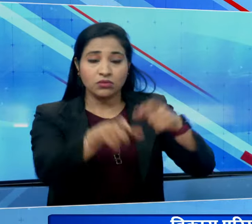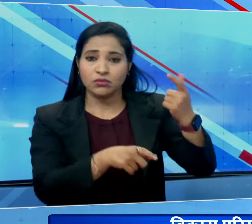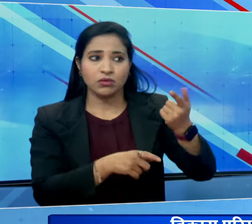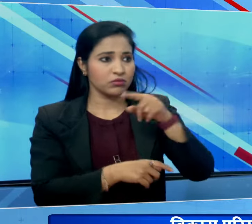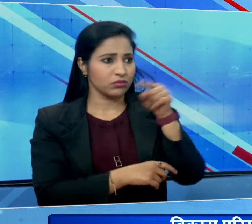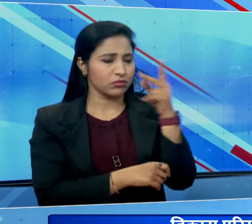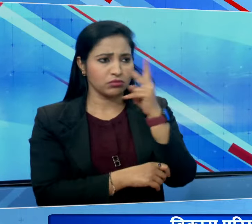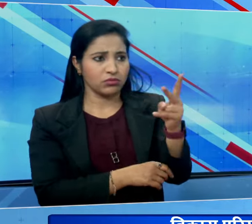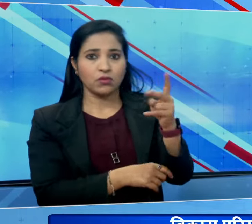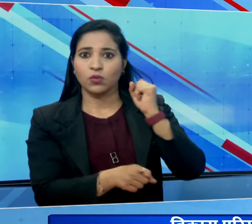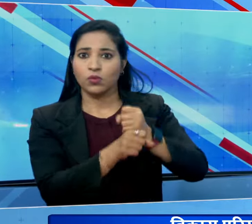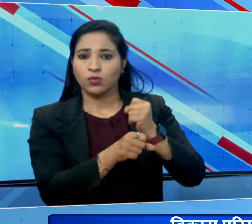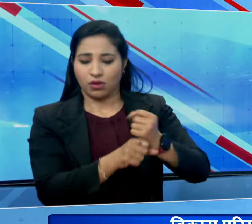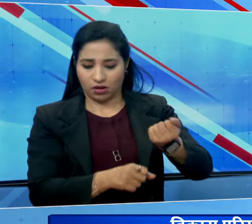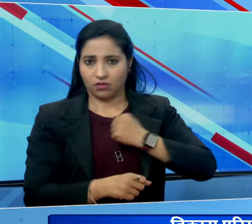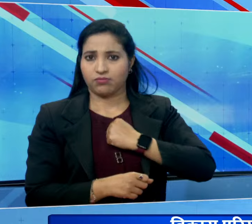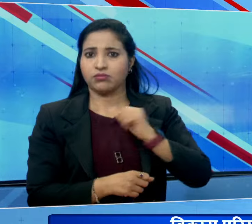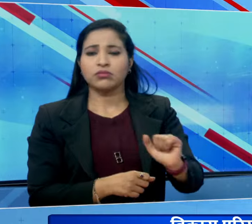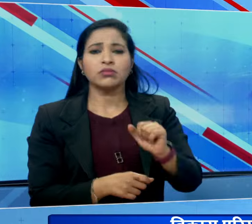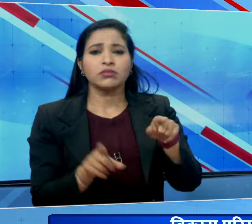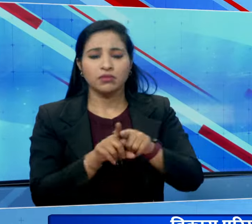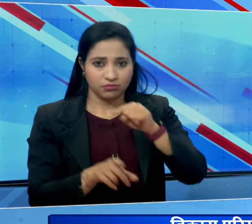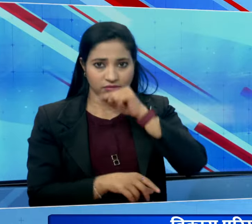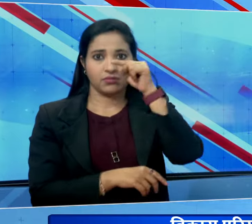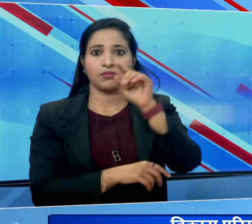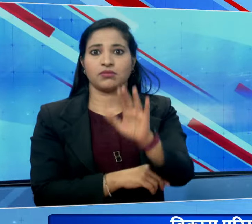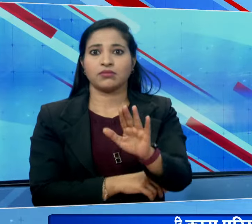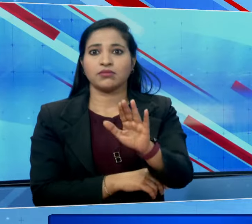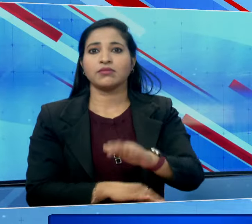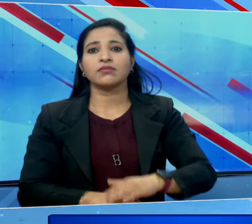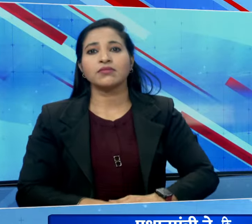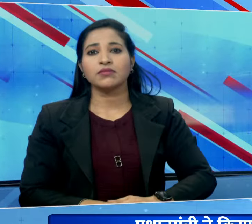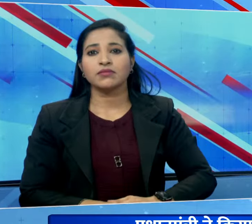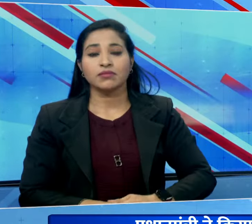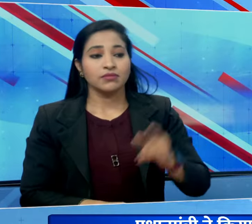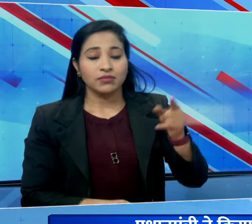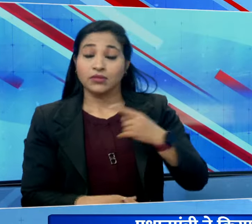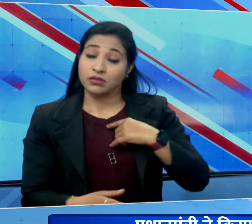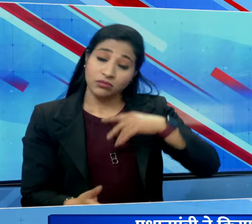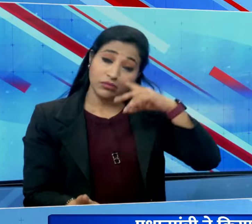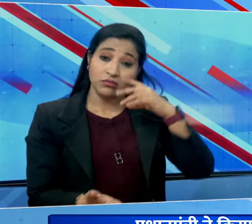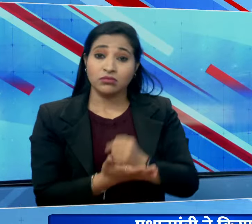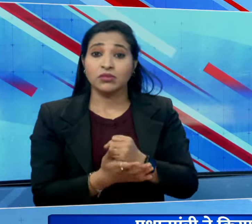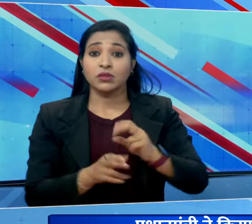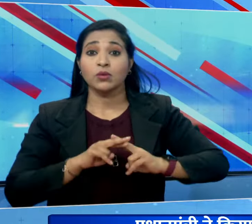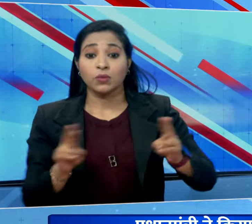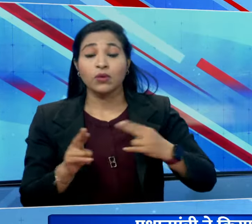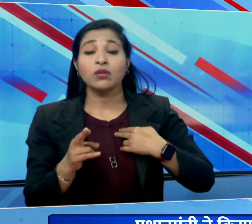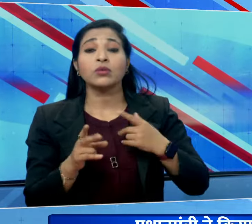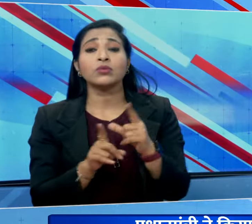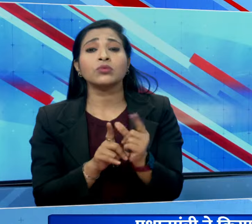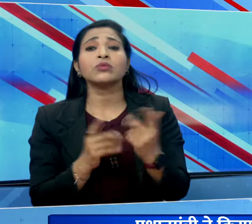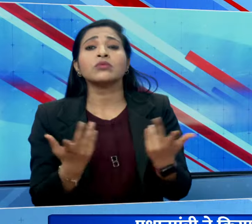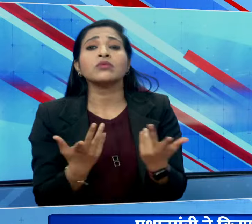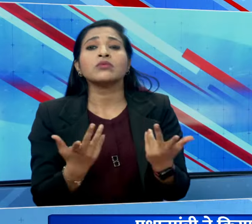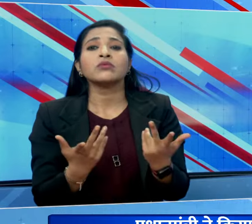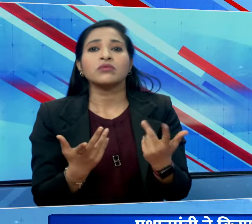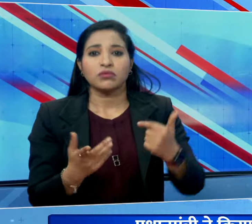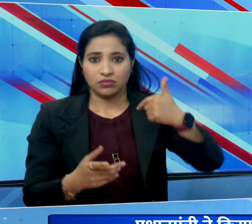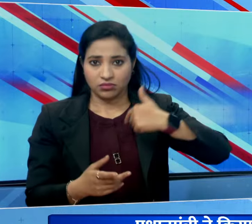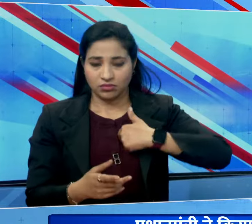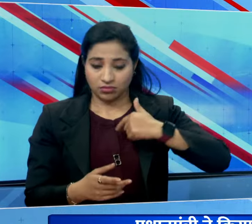माथा गर्व से ऊंचा होगा यह गारंटी पूरी करने के लिए